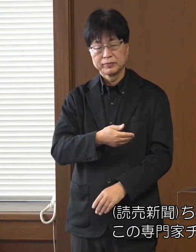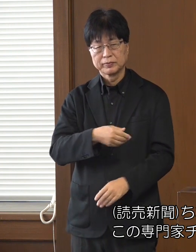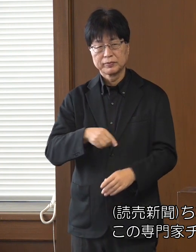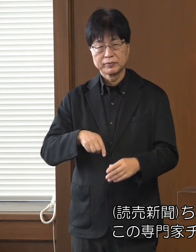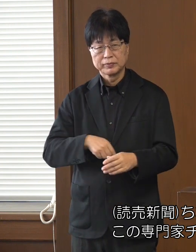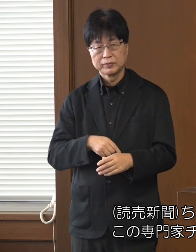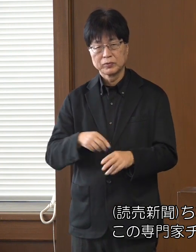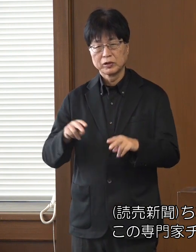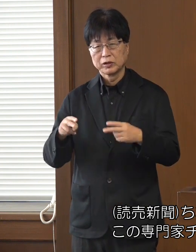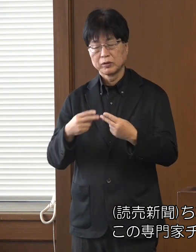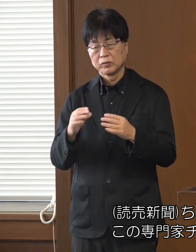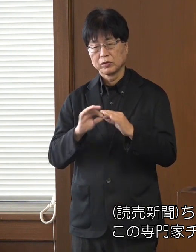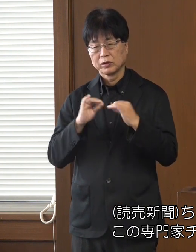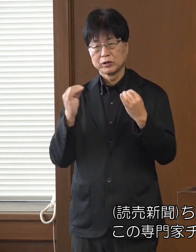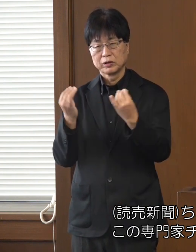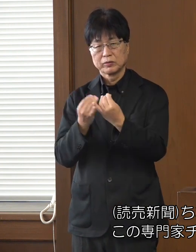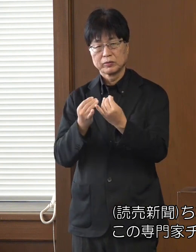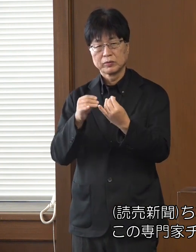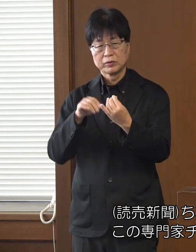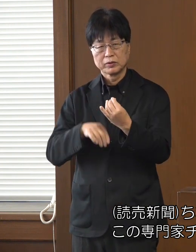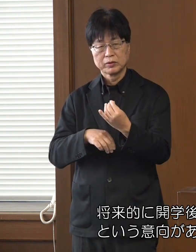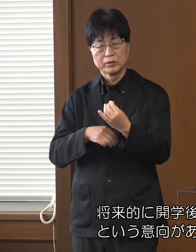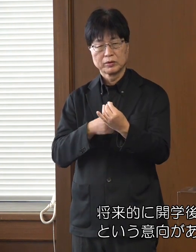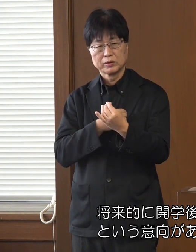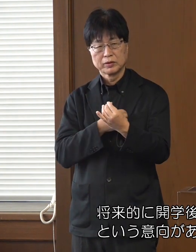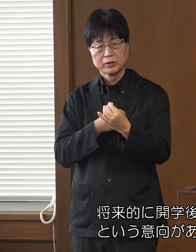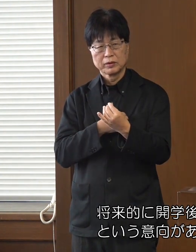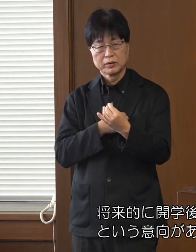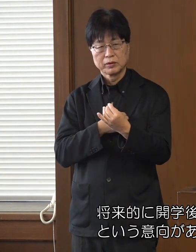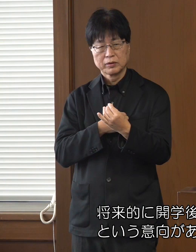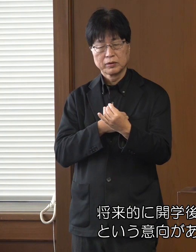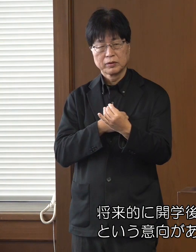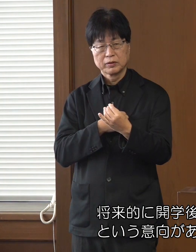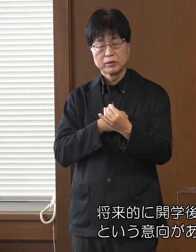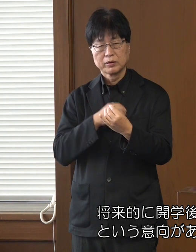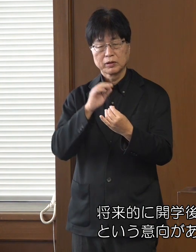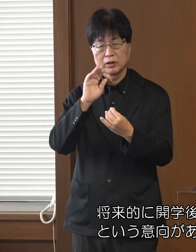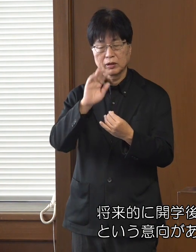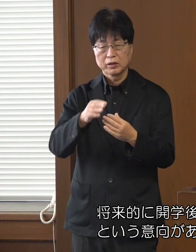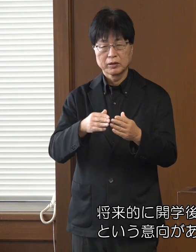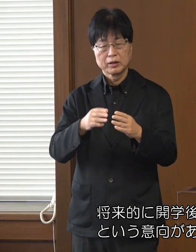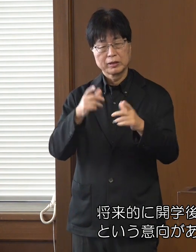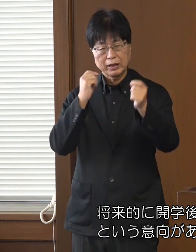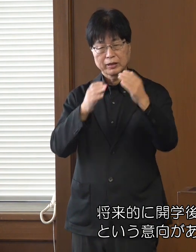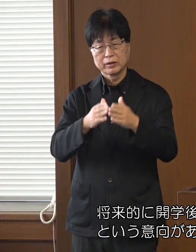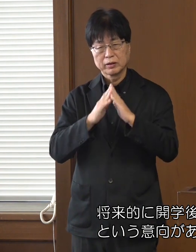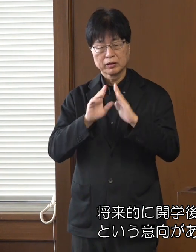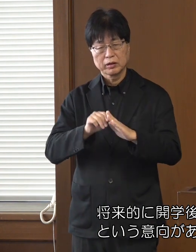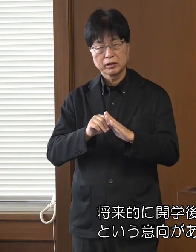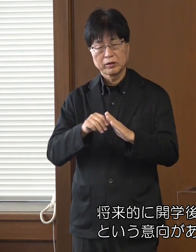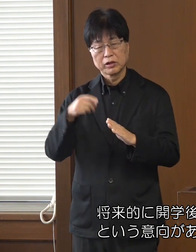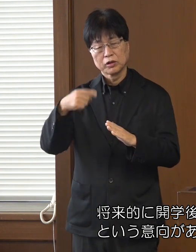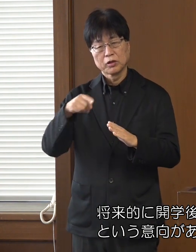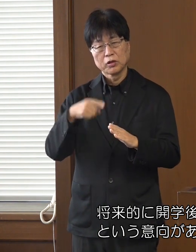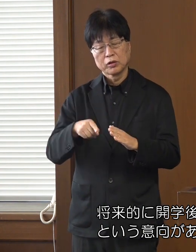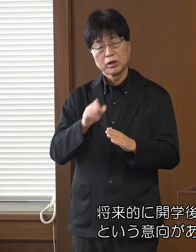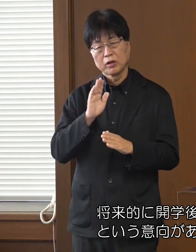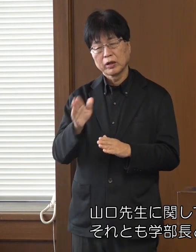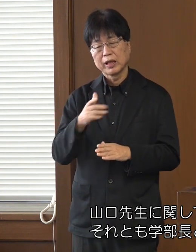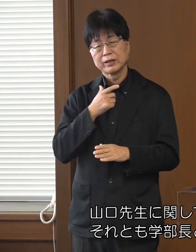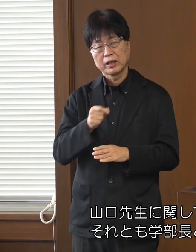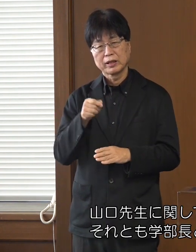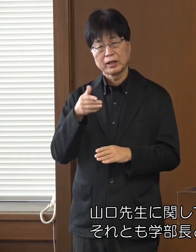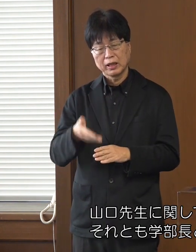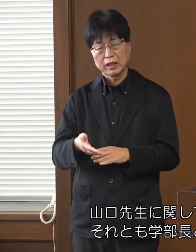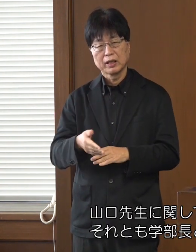この専門家チームに入る方々に関しては、将来的に改革後も運営に携わってもらいたいという意向があったと思うんですけれども、山